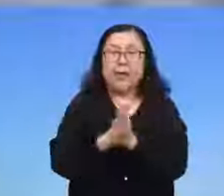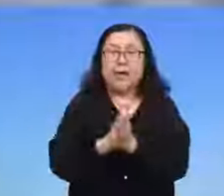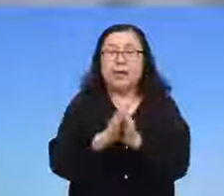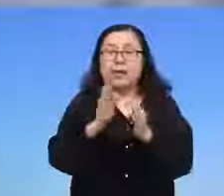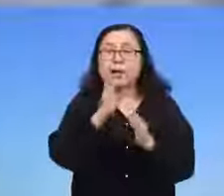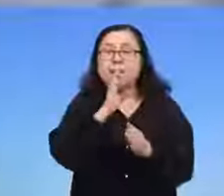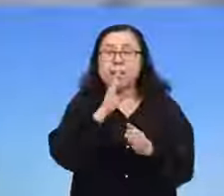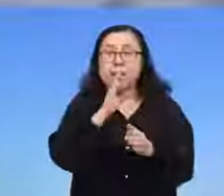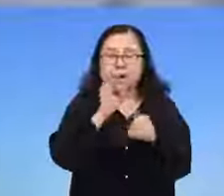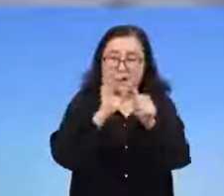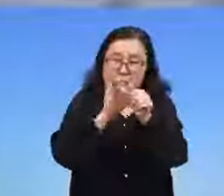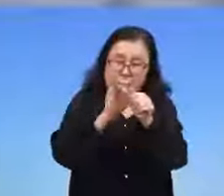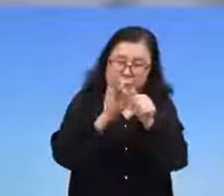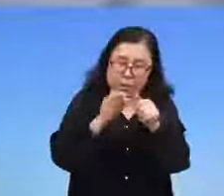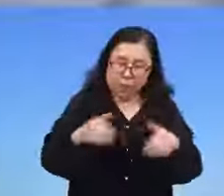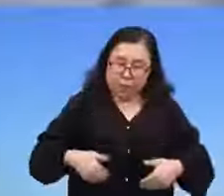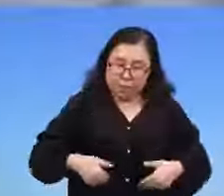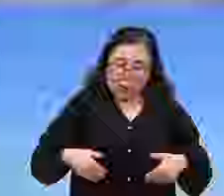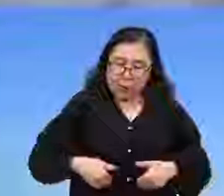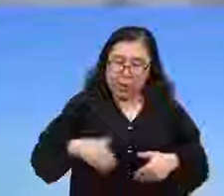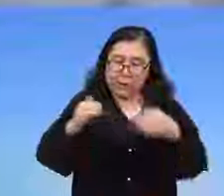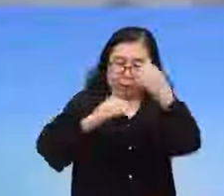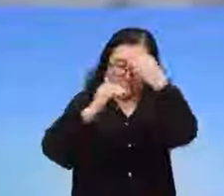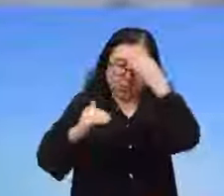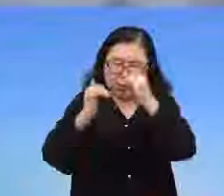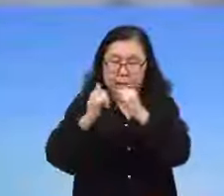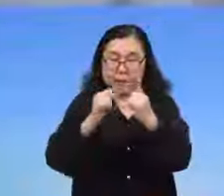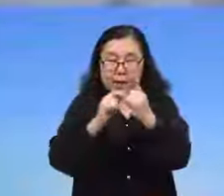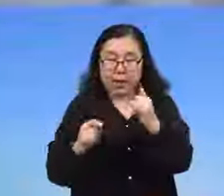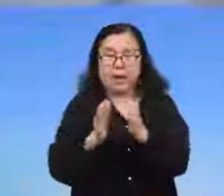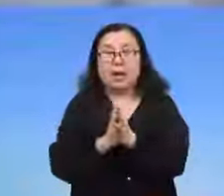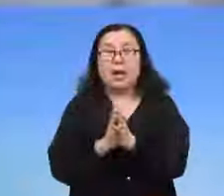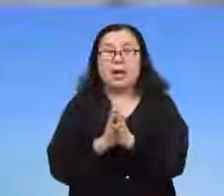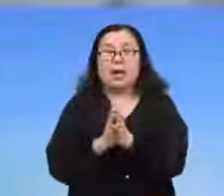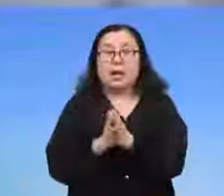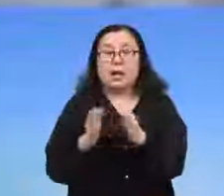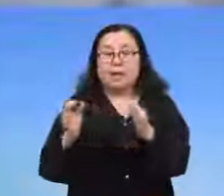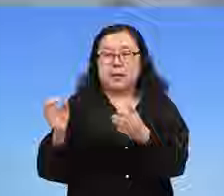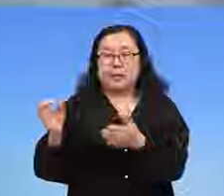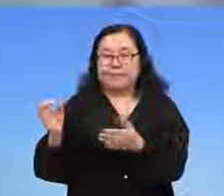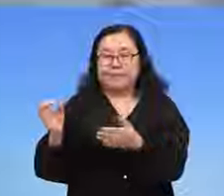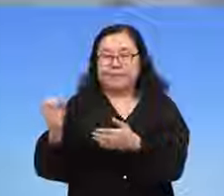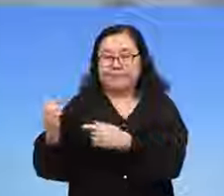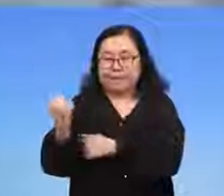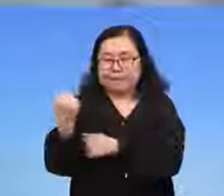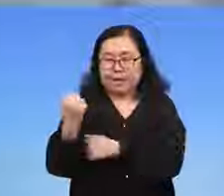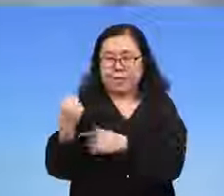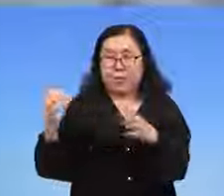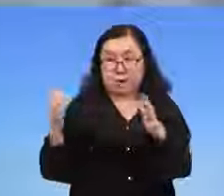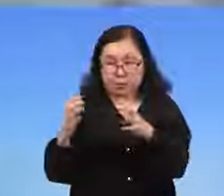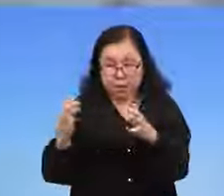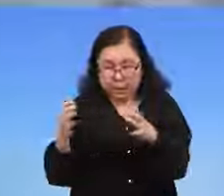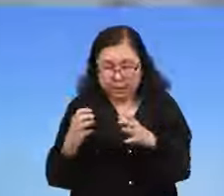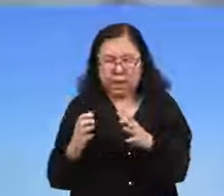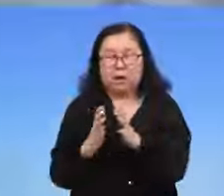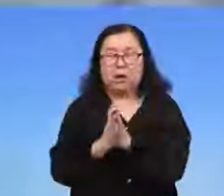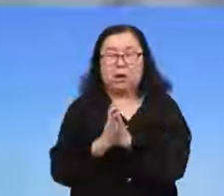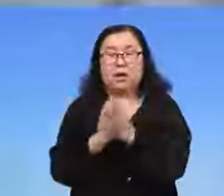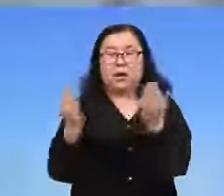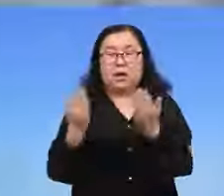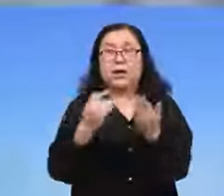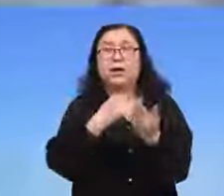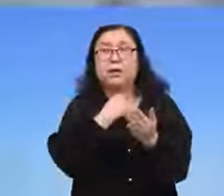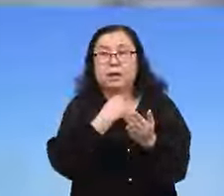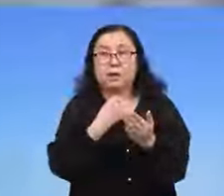우리 성도님들에게 늘 우리가 함께 십시일반하여, 그래서 여러분, 이 청년처럼 참 선한 꿈을